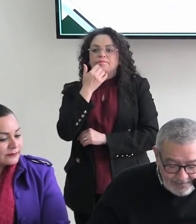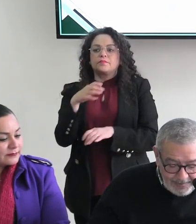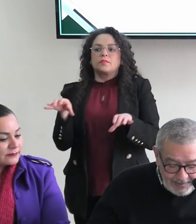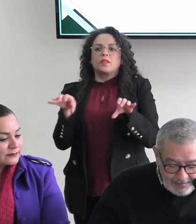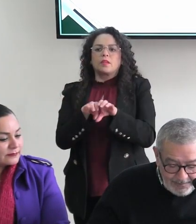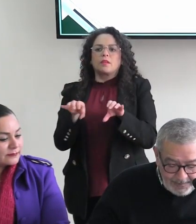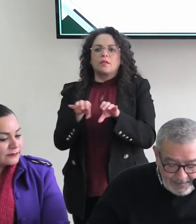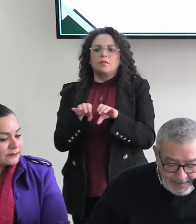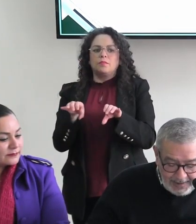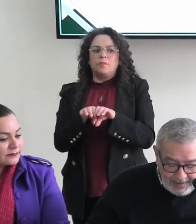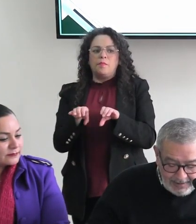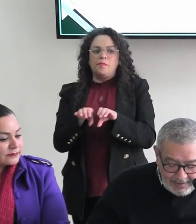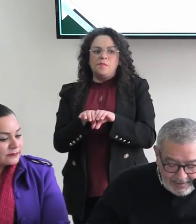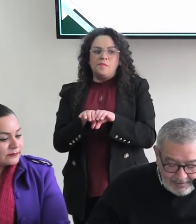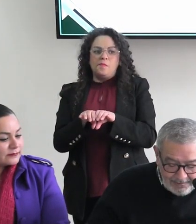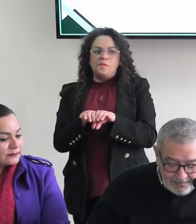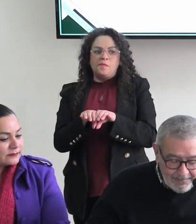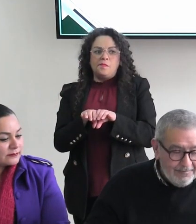poder,